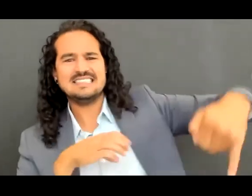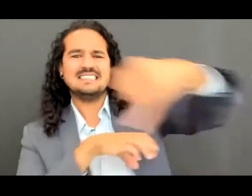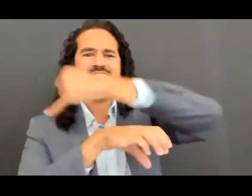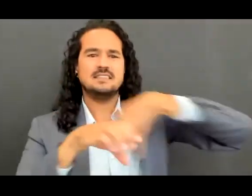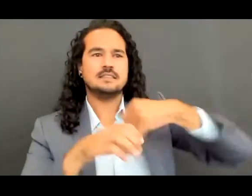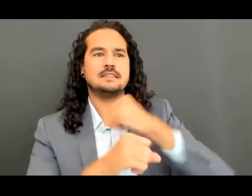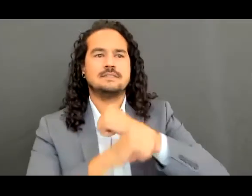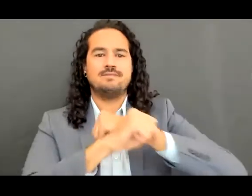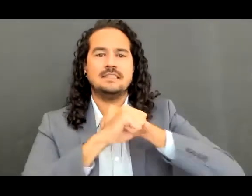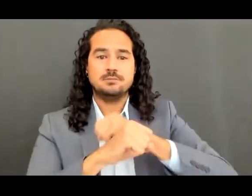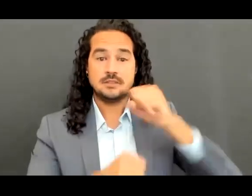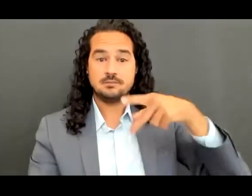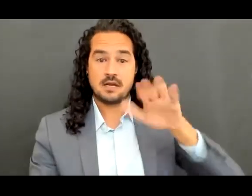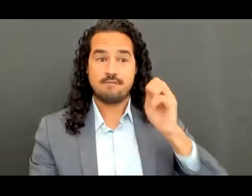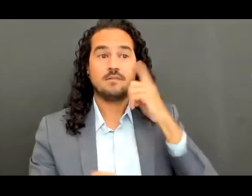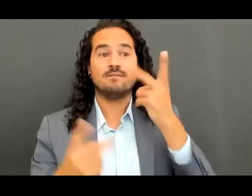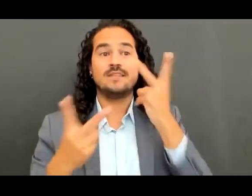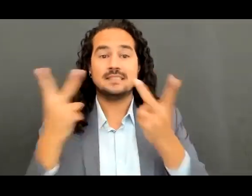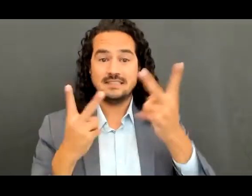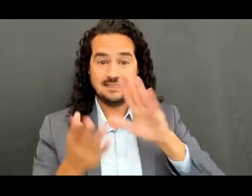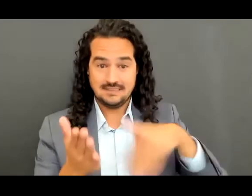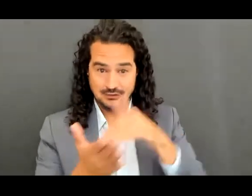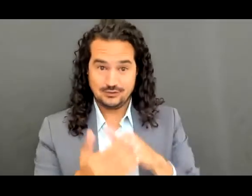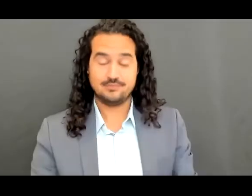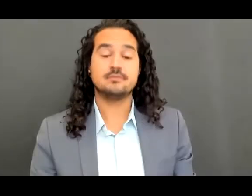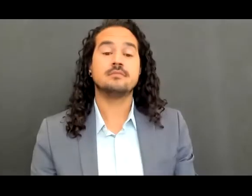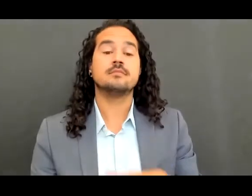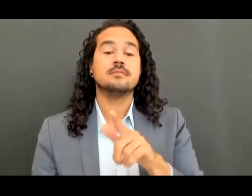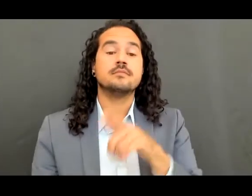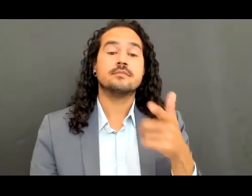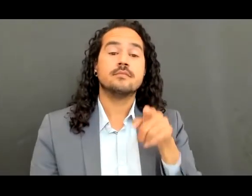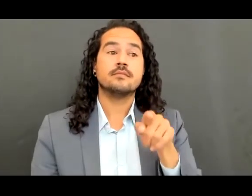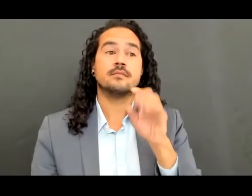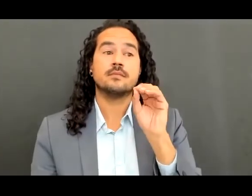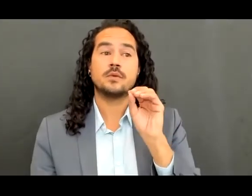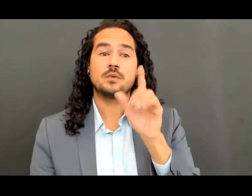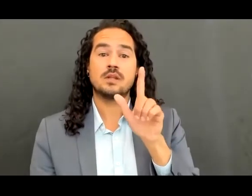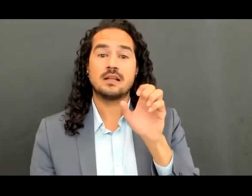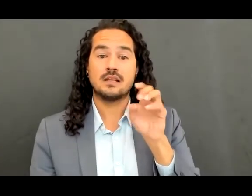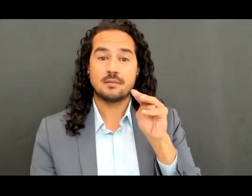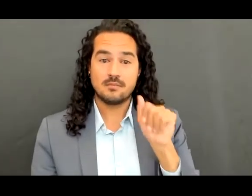en Olima. En el camino de Bear Valley, estamos haciendo mucho trabajo ahí.